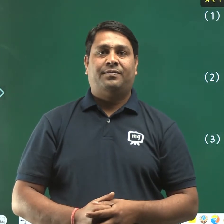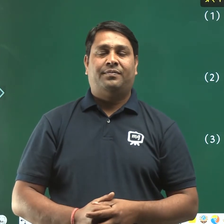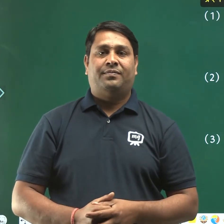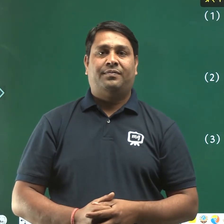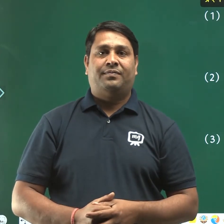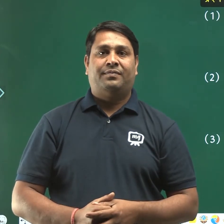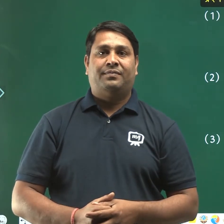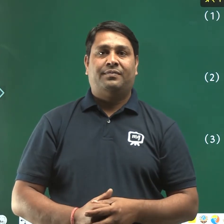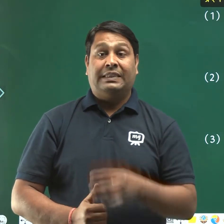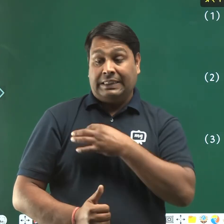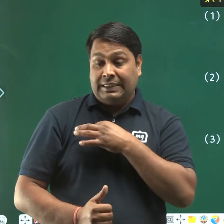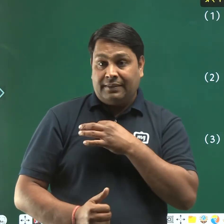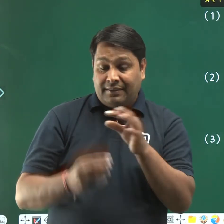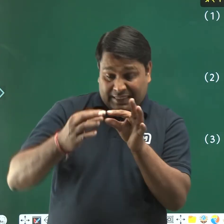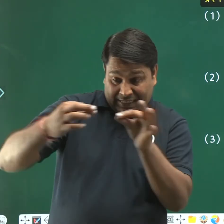धागे से